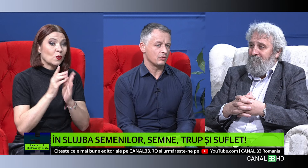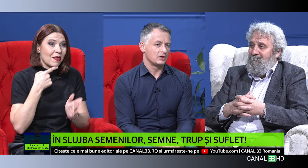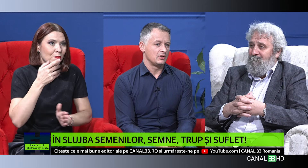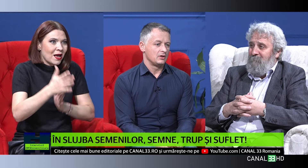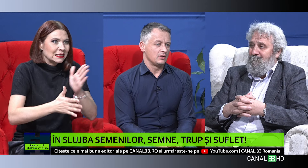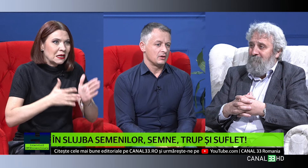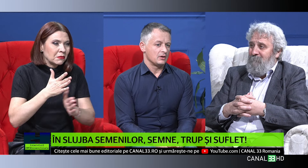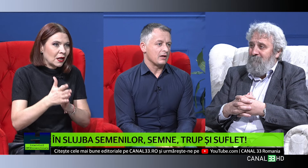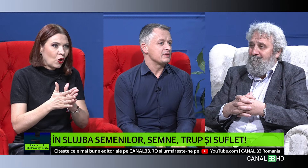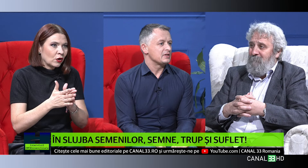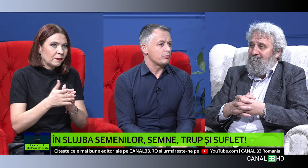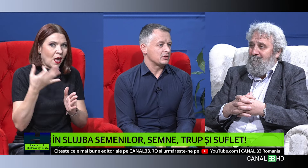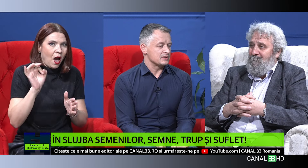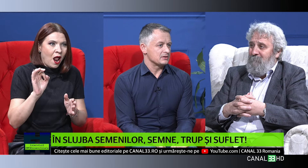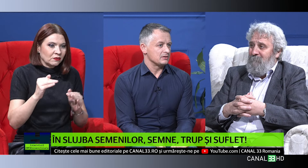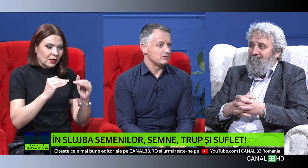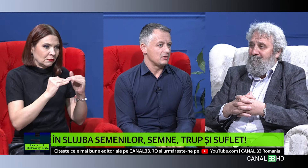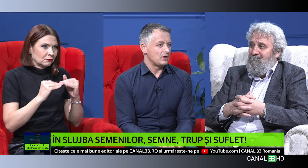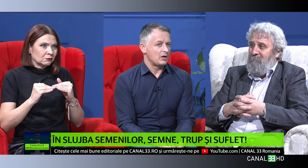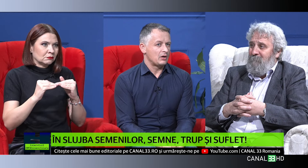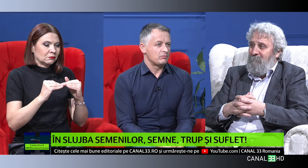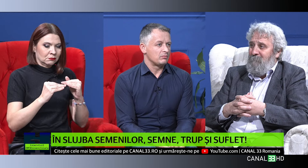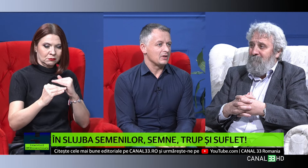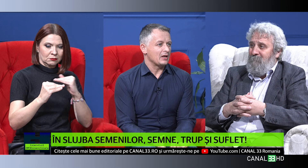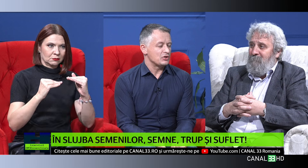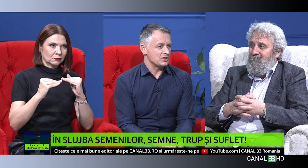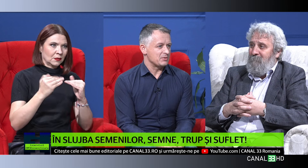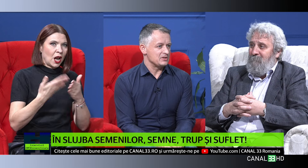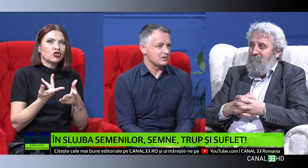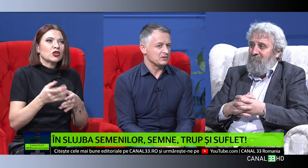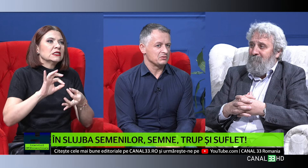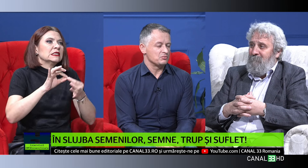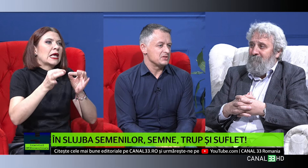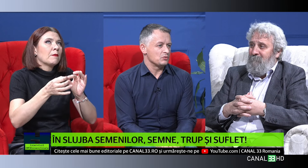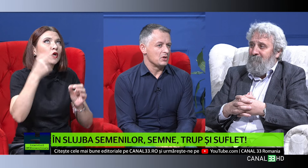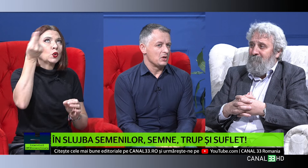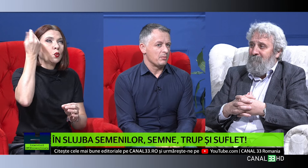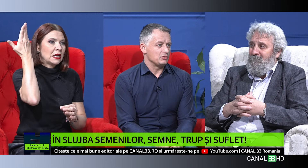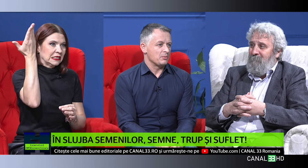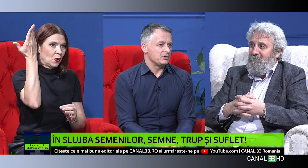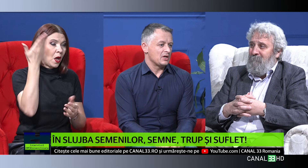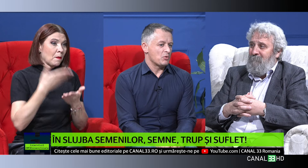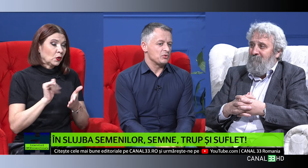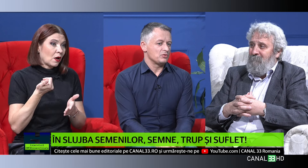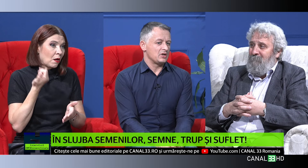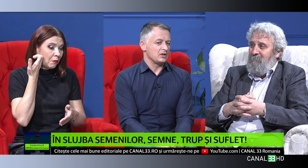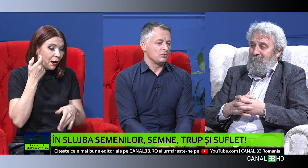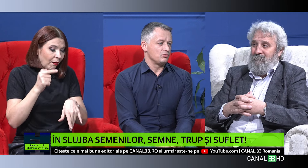semnelor, altfel se raportează la ceea ce reprezintă Dumnezeu. Pentru că până la momentul în care